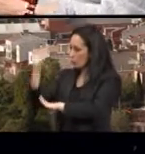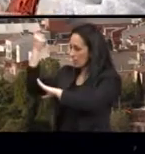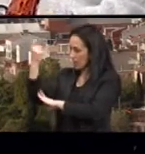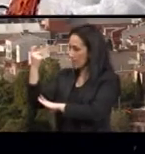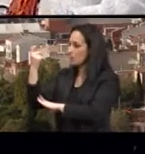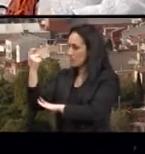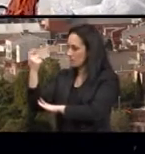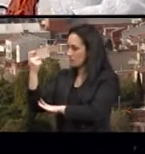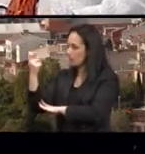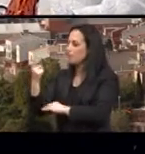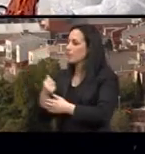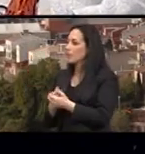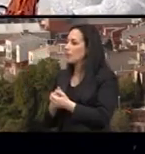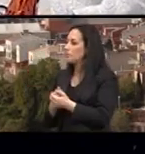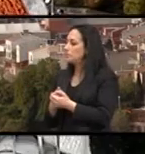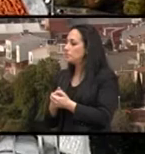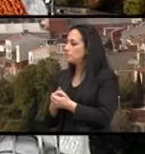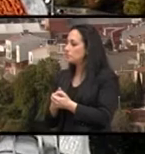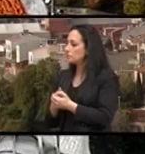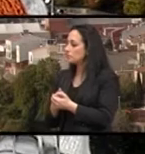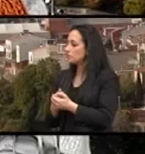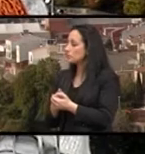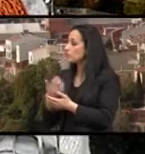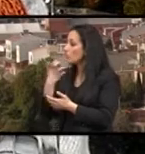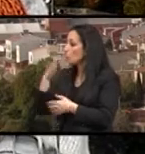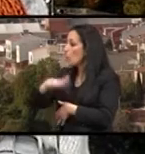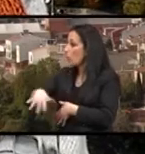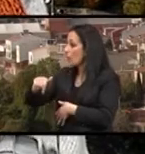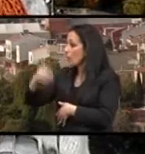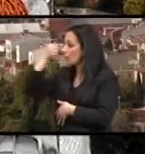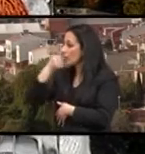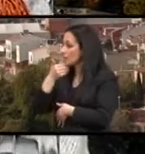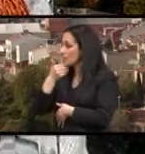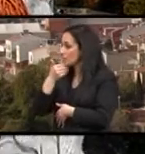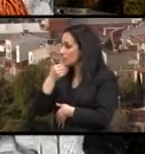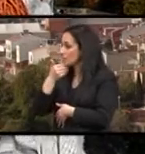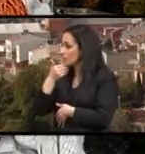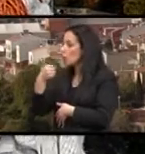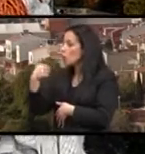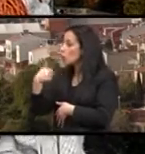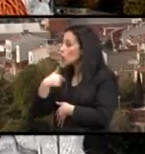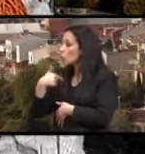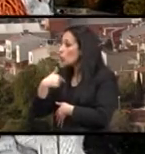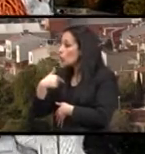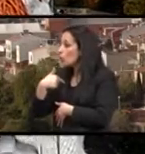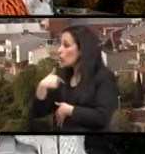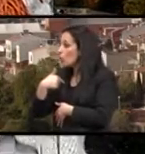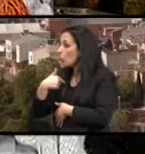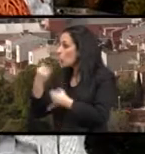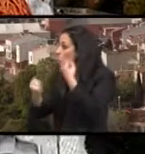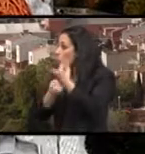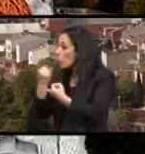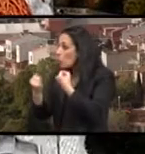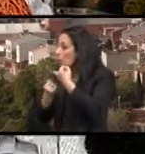atenta, no? I aquí a Terrassa, pues, no he trobat en si